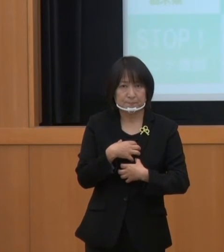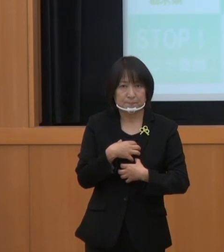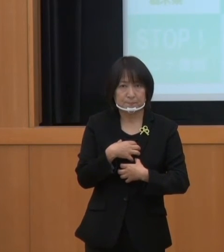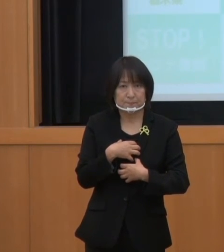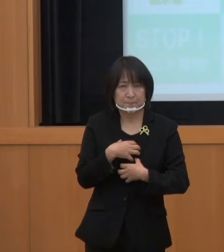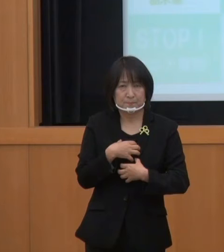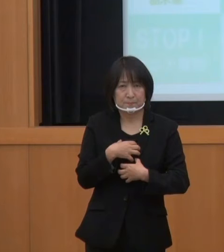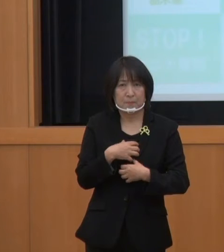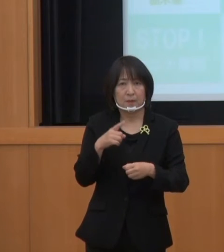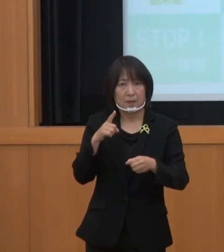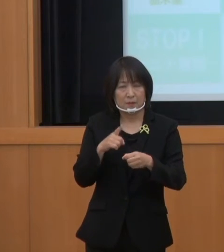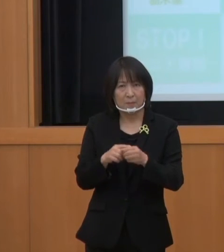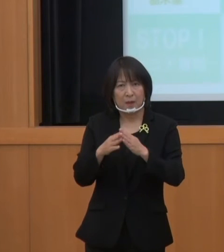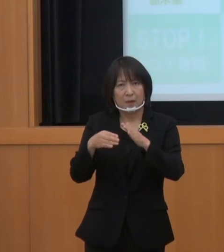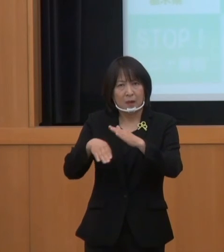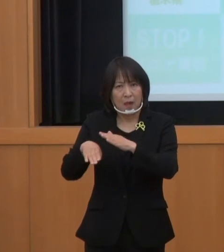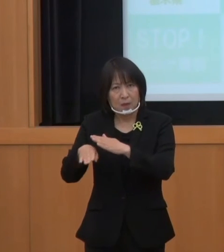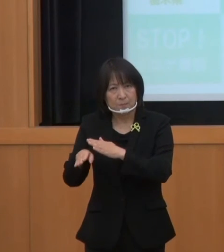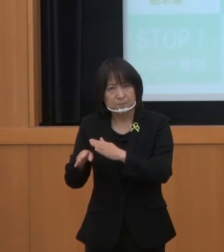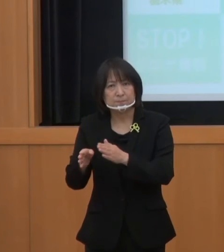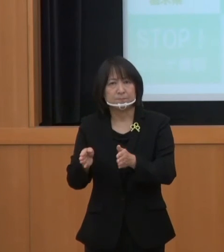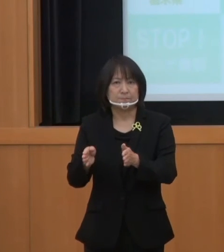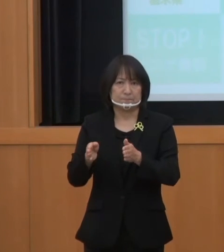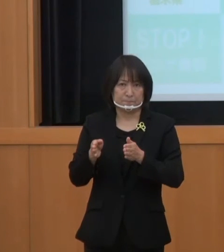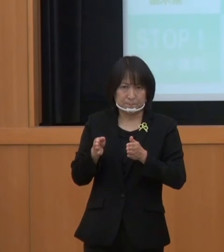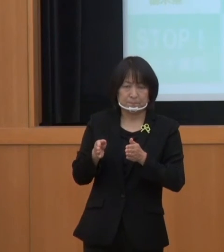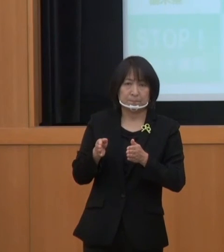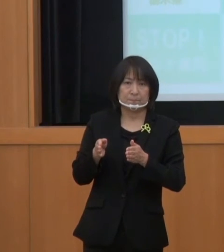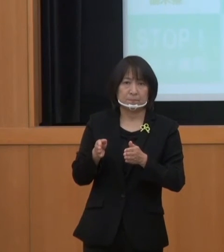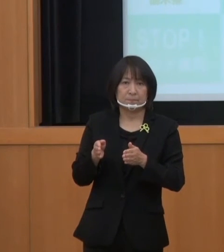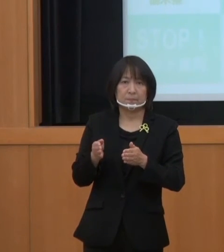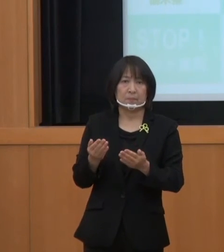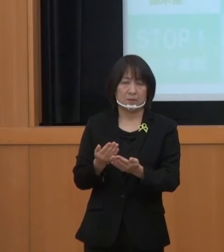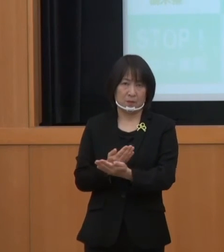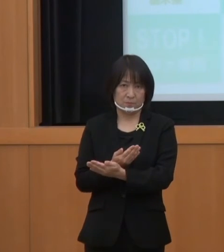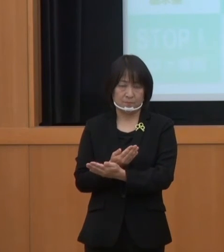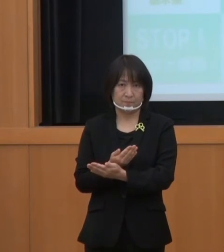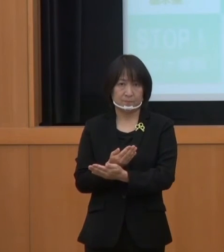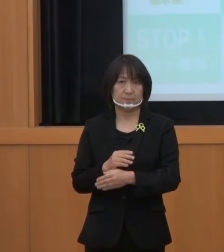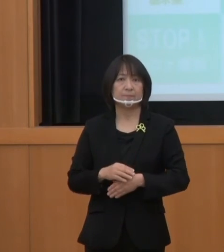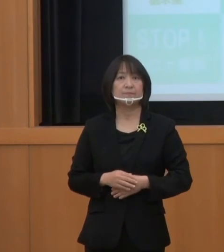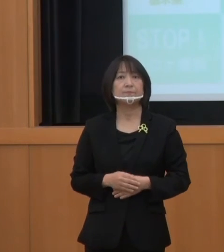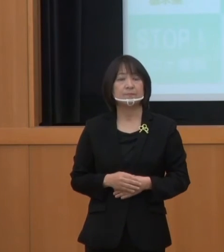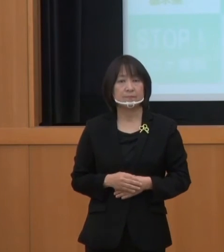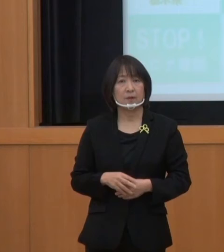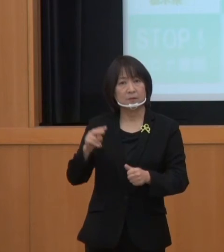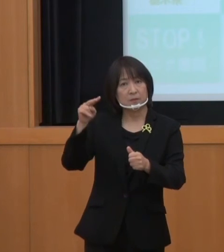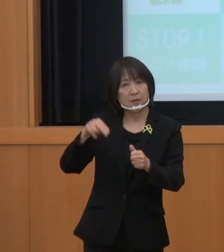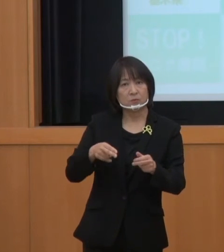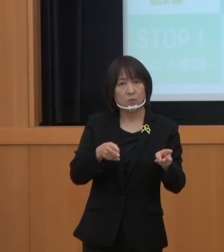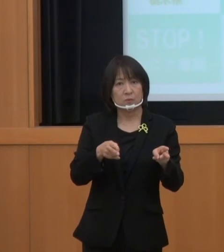外出を控えさせているということになりますので、認証制度によって、